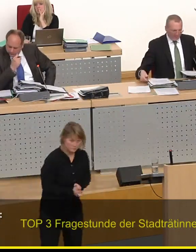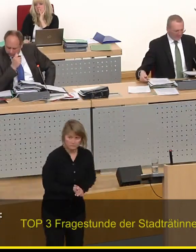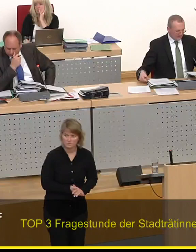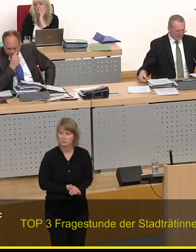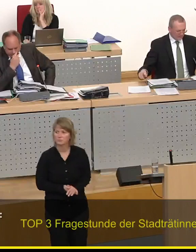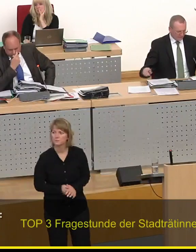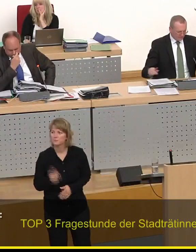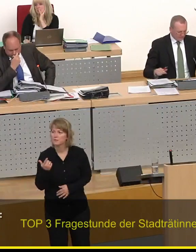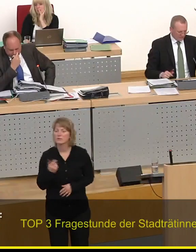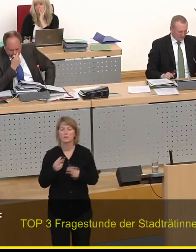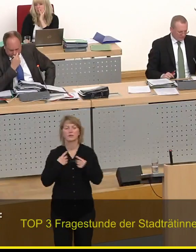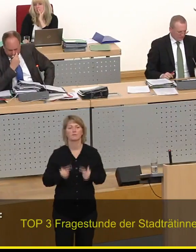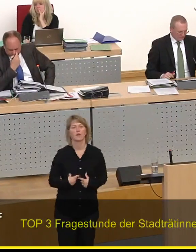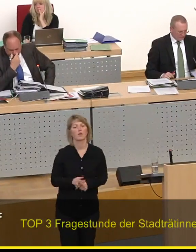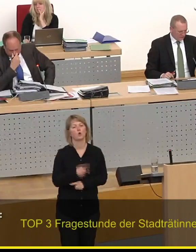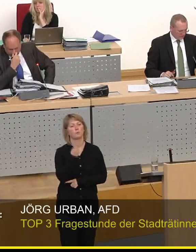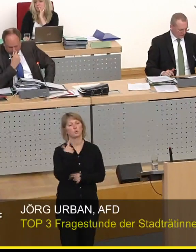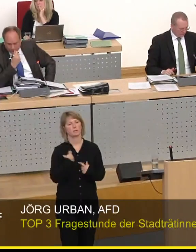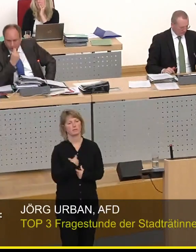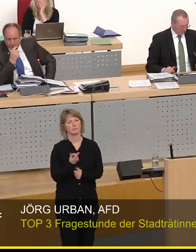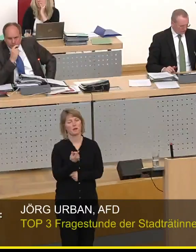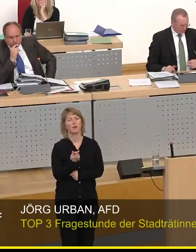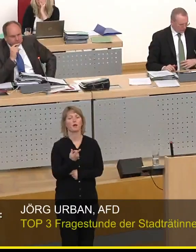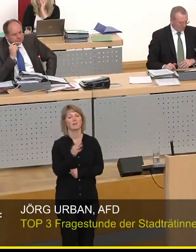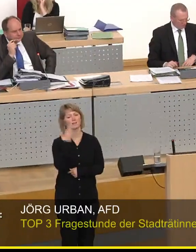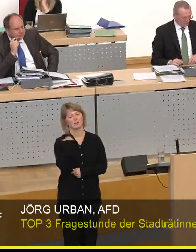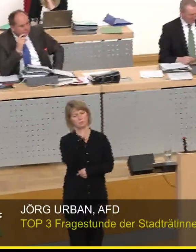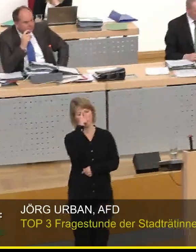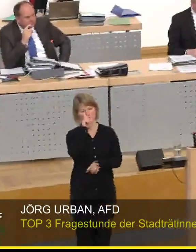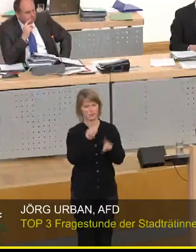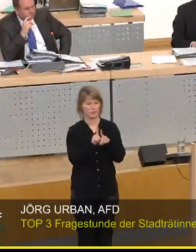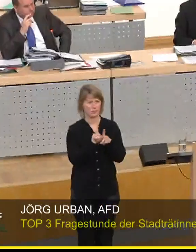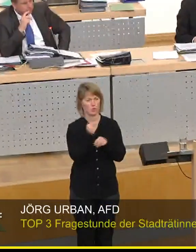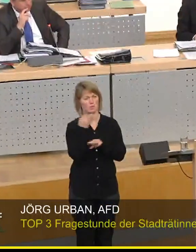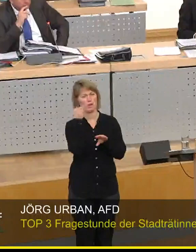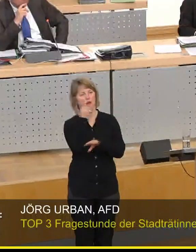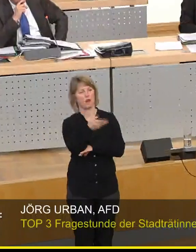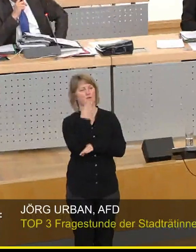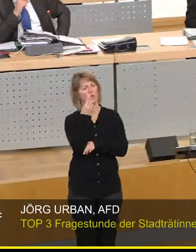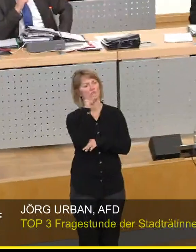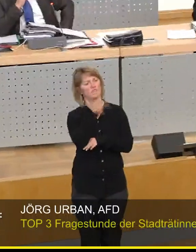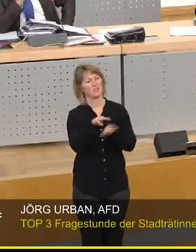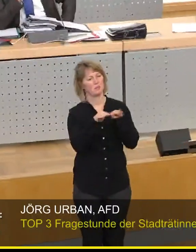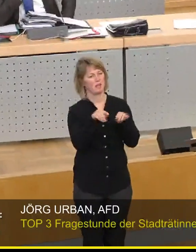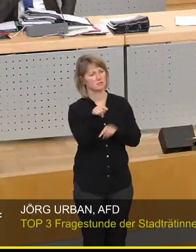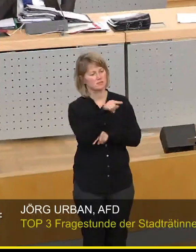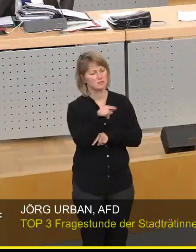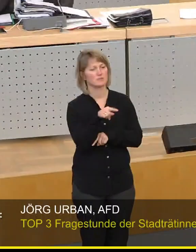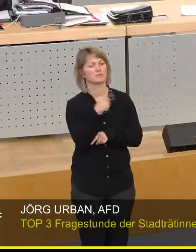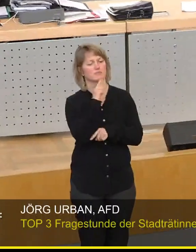Sehr geehrter Herr Oberbürgermeister, vergangene Woche ging die Polizei wieder einmal im Bereich des Wiener Platzes gegen Drogenhändler